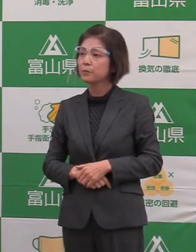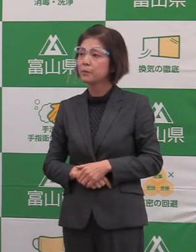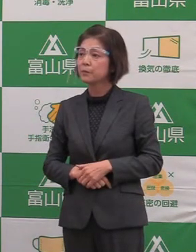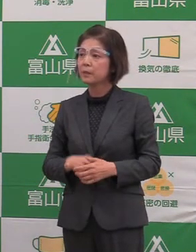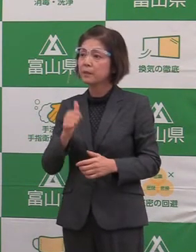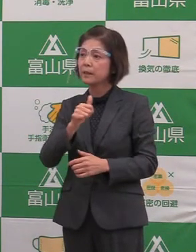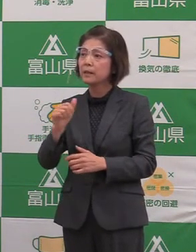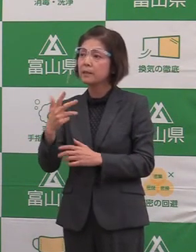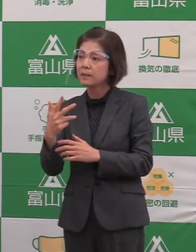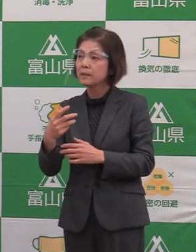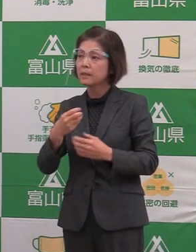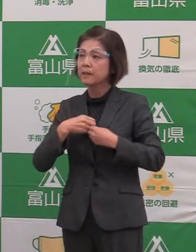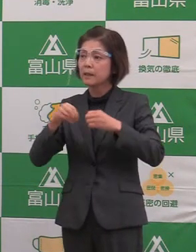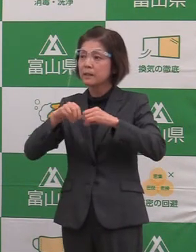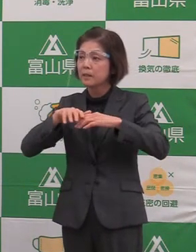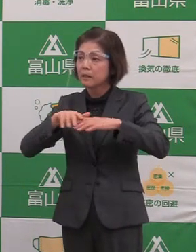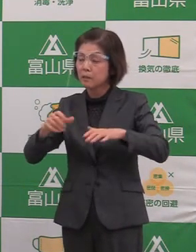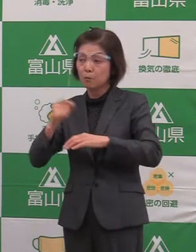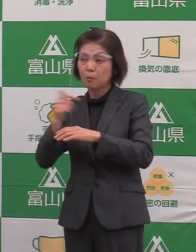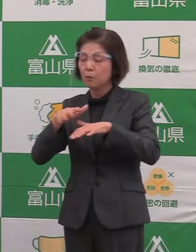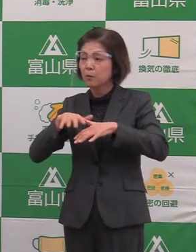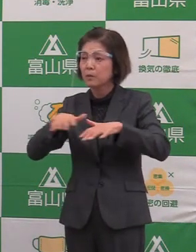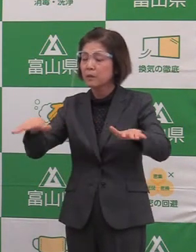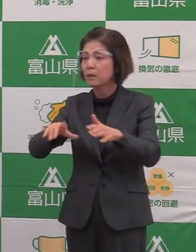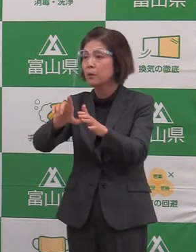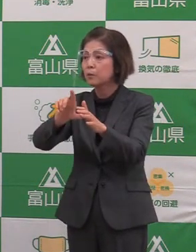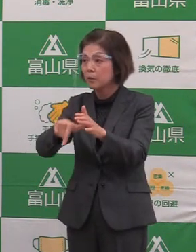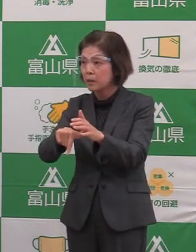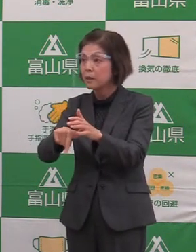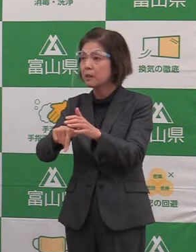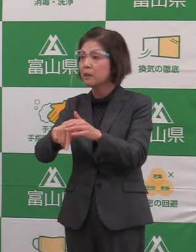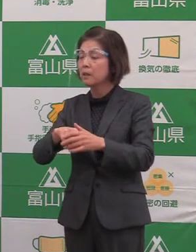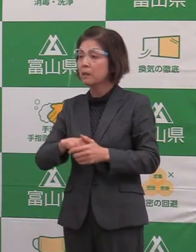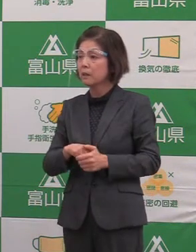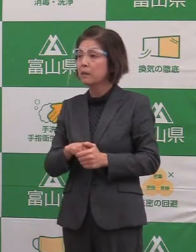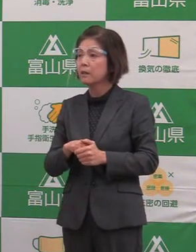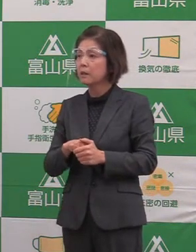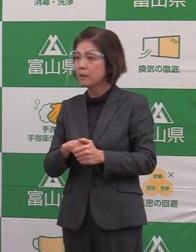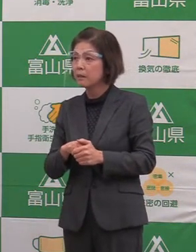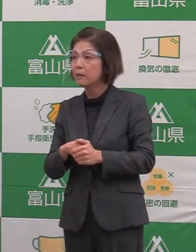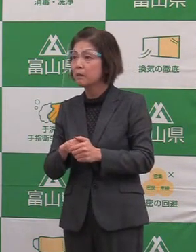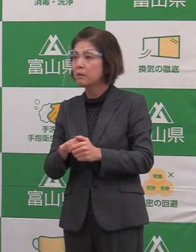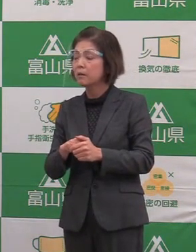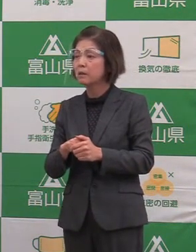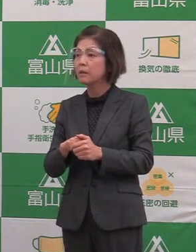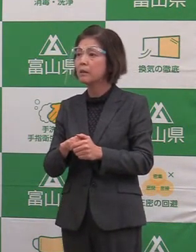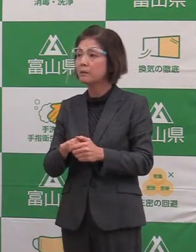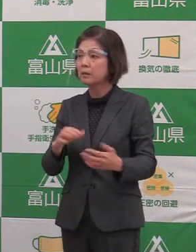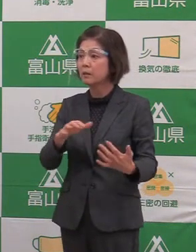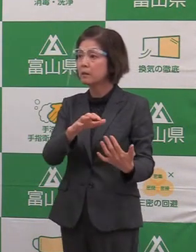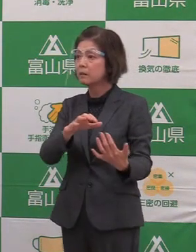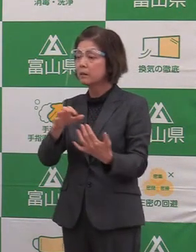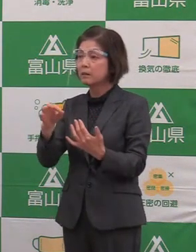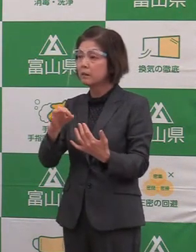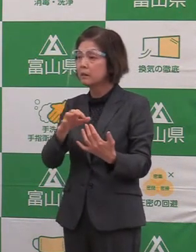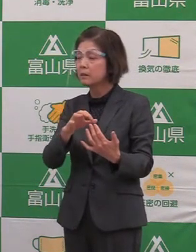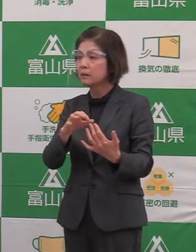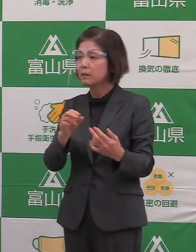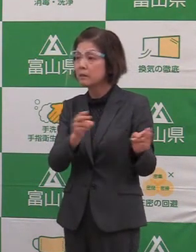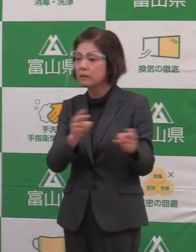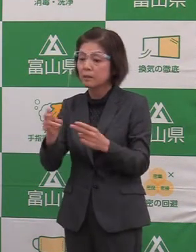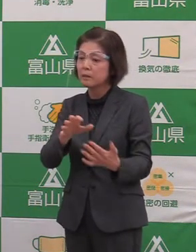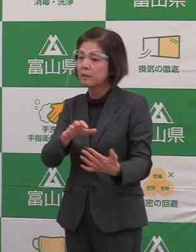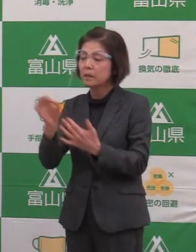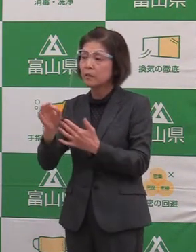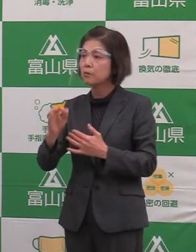ただし感染が急速に拡大する場合等においてはパッケージ制度は適用しないとあるんですけれど、